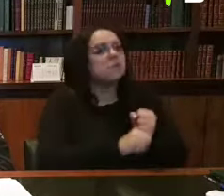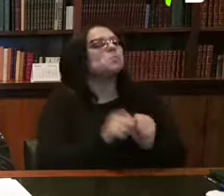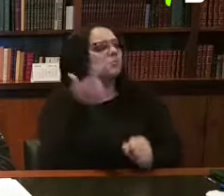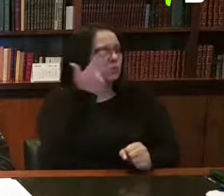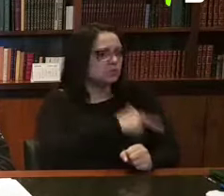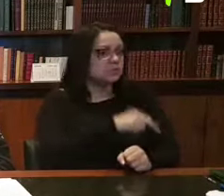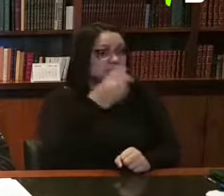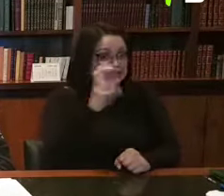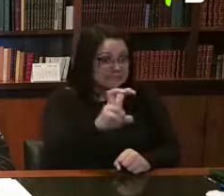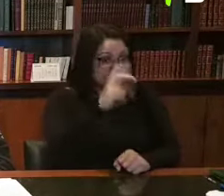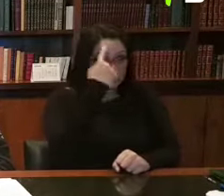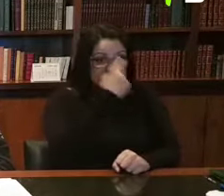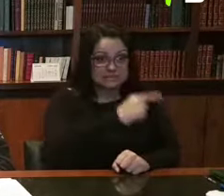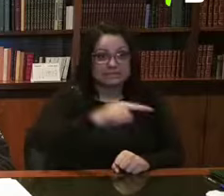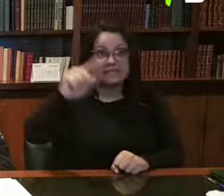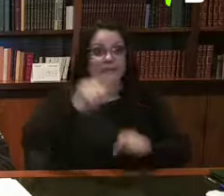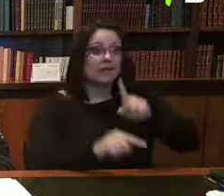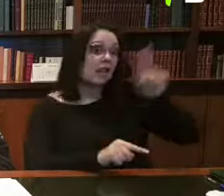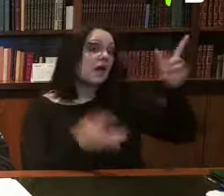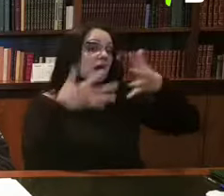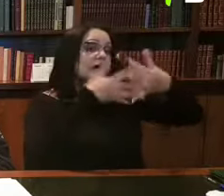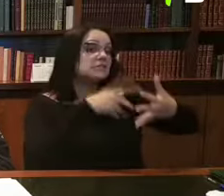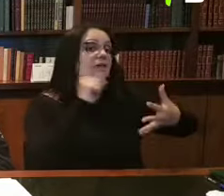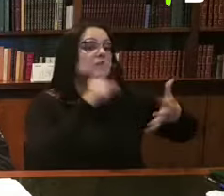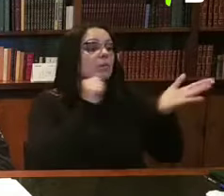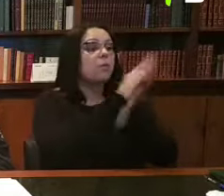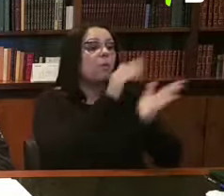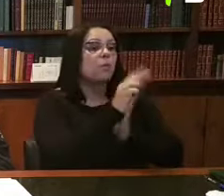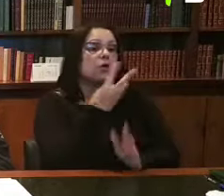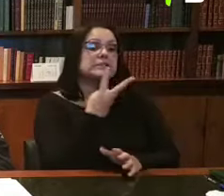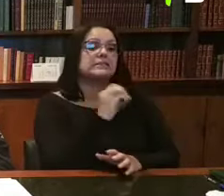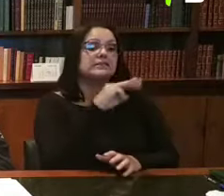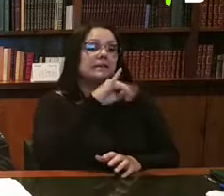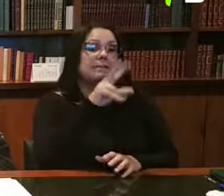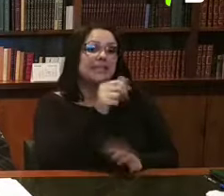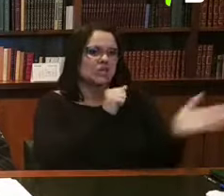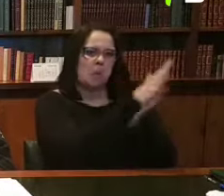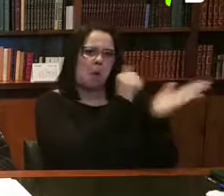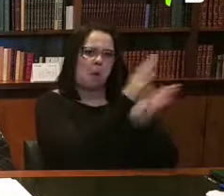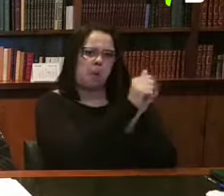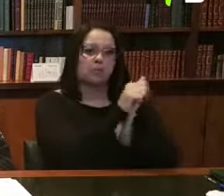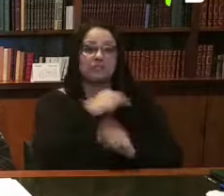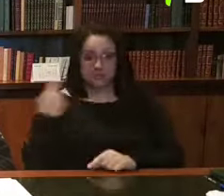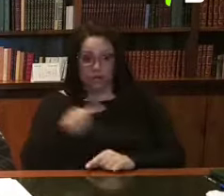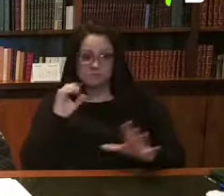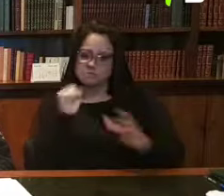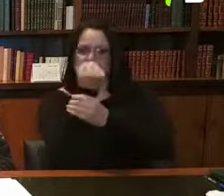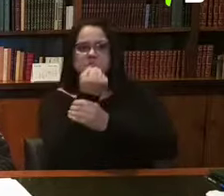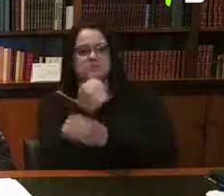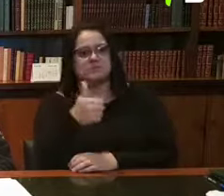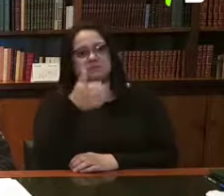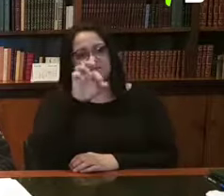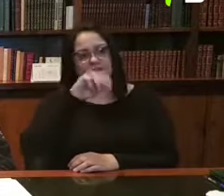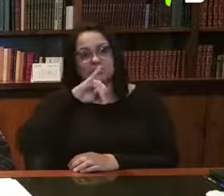muito sucesso e cinco semanas os americanos emitir 30 milhões de pessoas no mercado formal nós salvamos 10 milhões